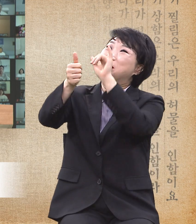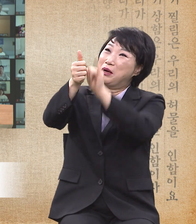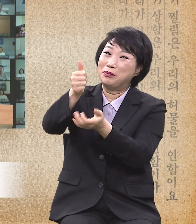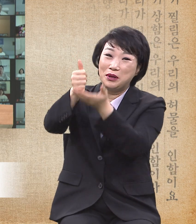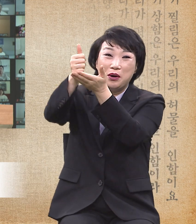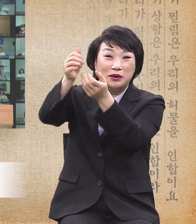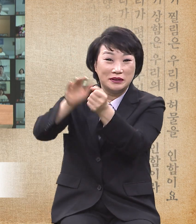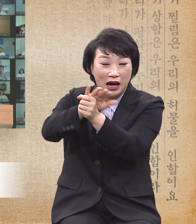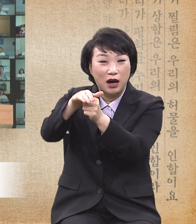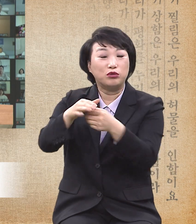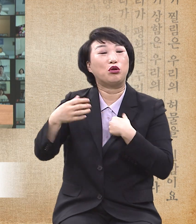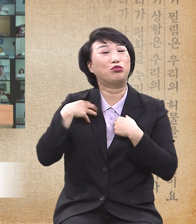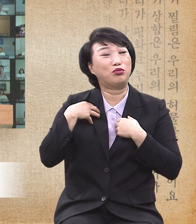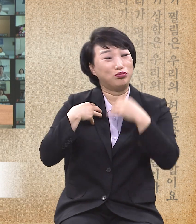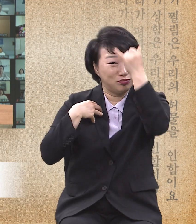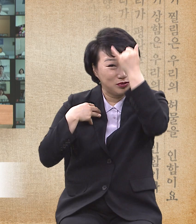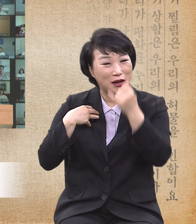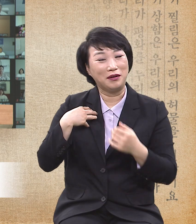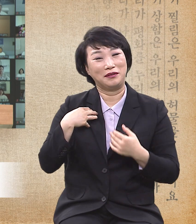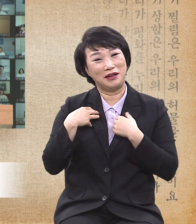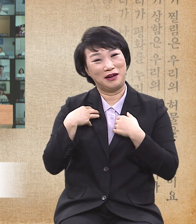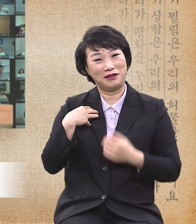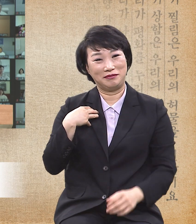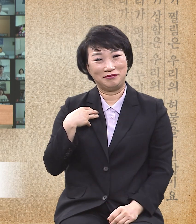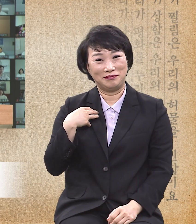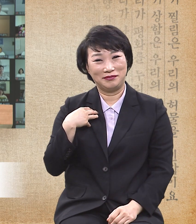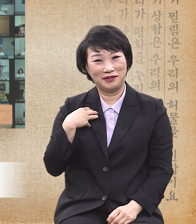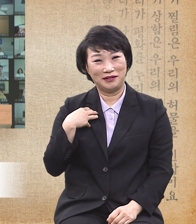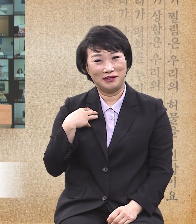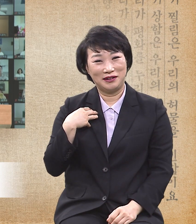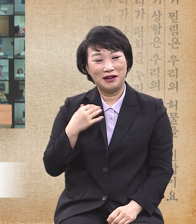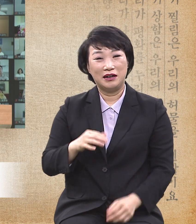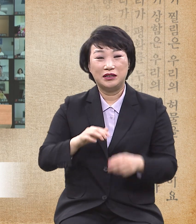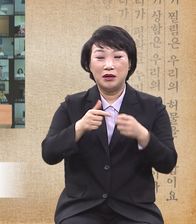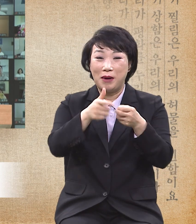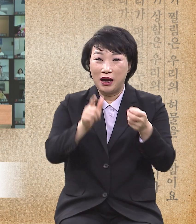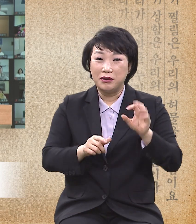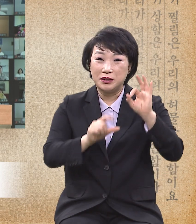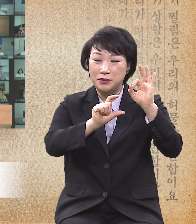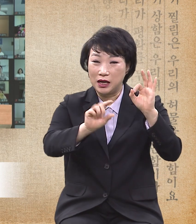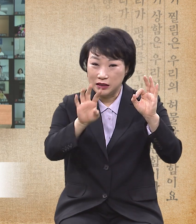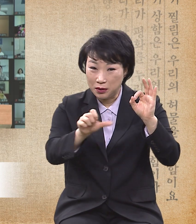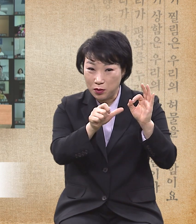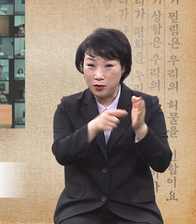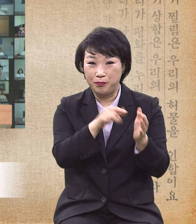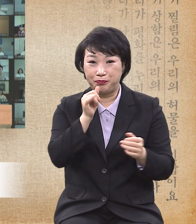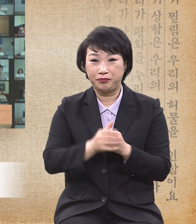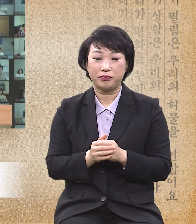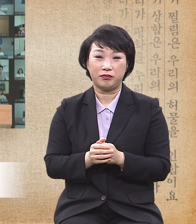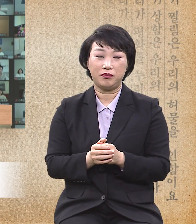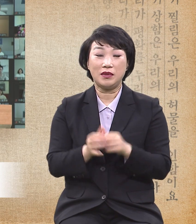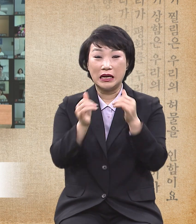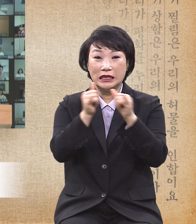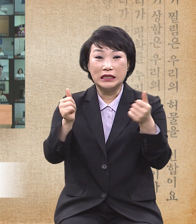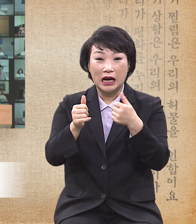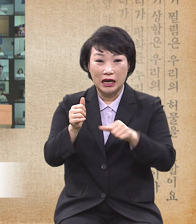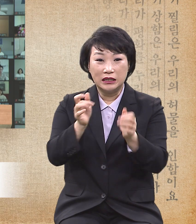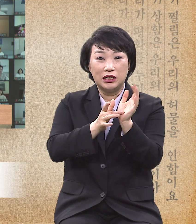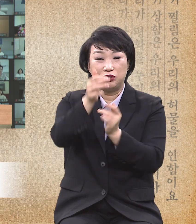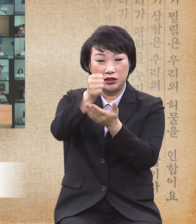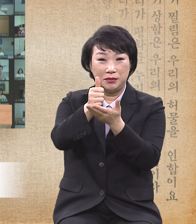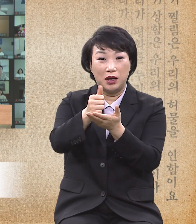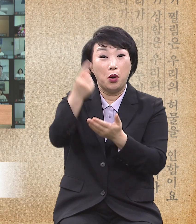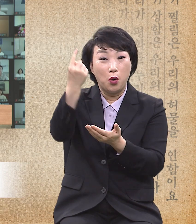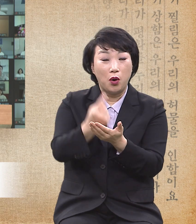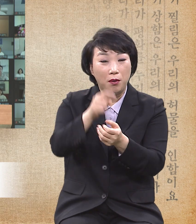섬기고 사랑하는 것이 당연하지 않냐 이 말이에요. 마가복음 10장 45절에 인자에 온